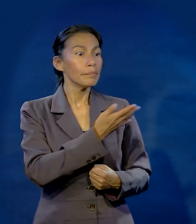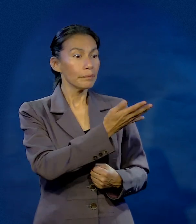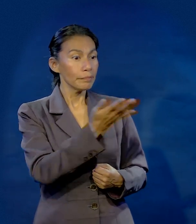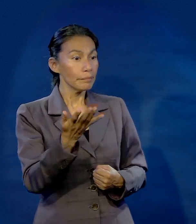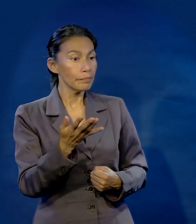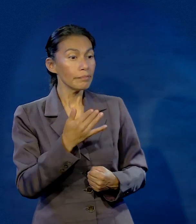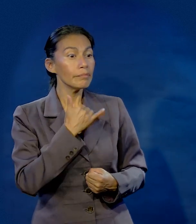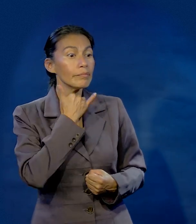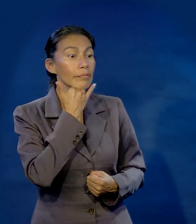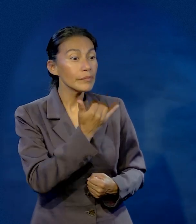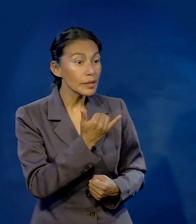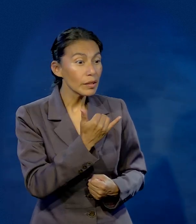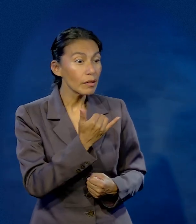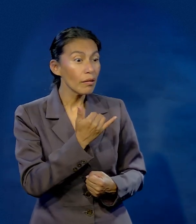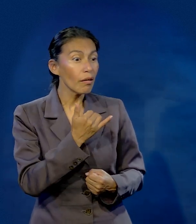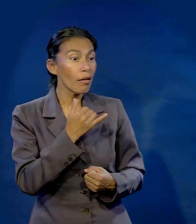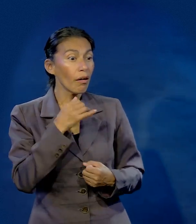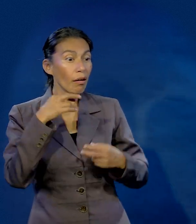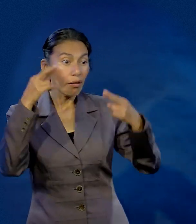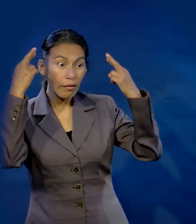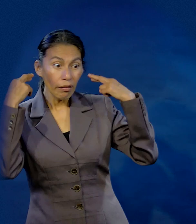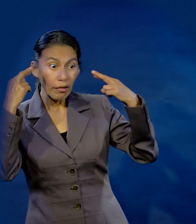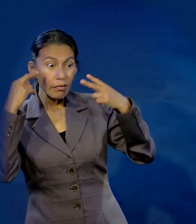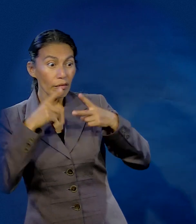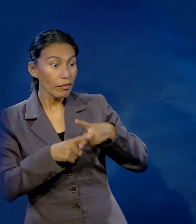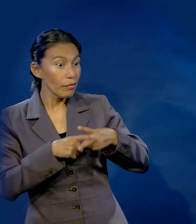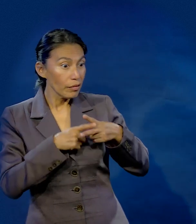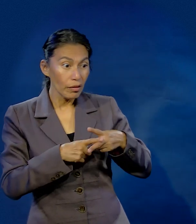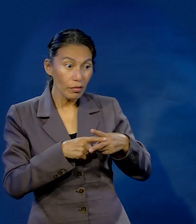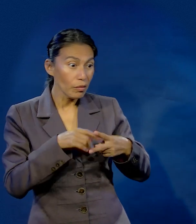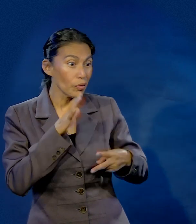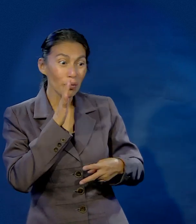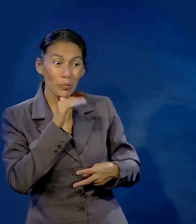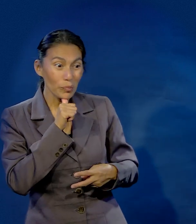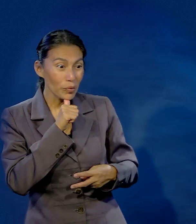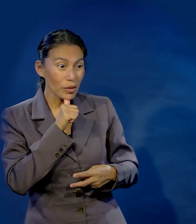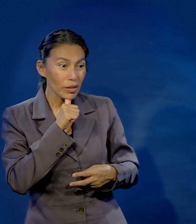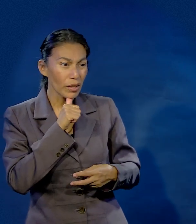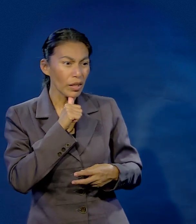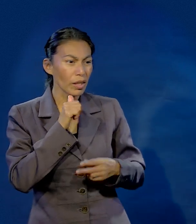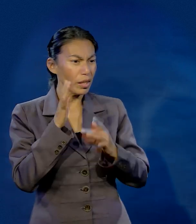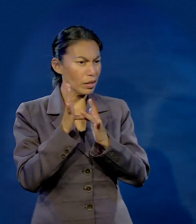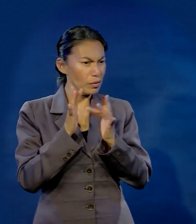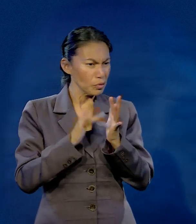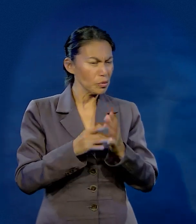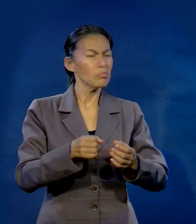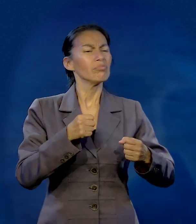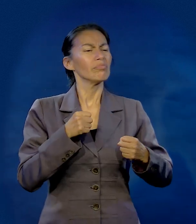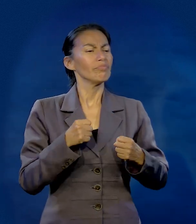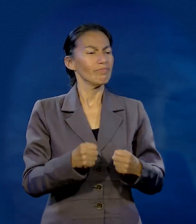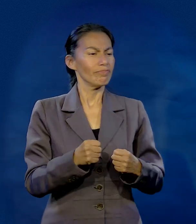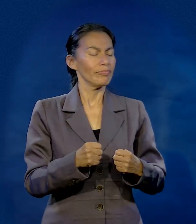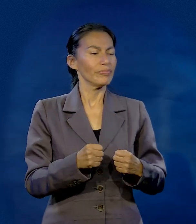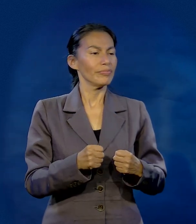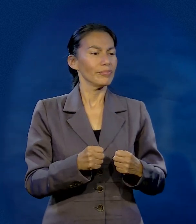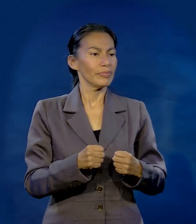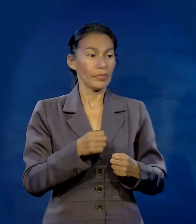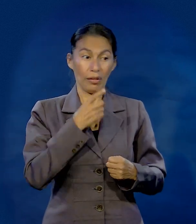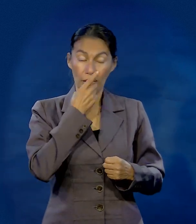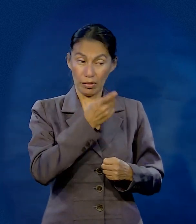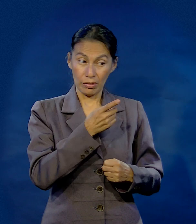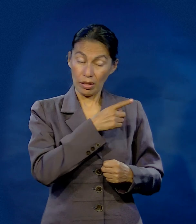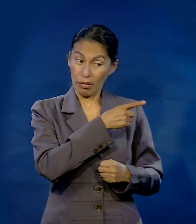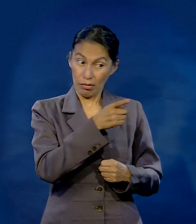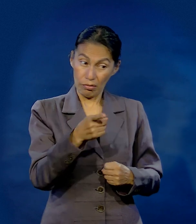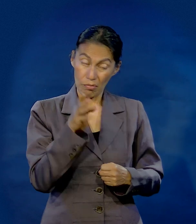mismo enemigo de Dios y Jesús con toda autoridad sin intimidarse sin dar Un paso atrás sin titubeos él